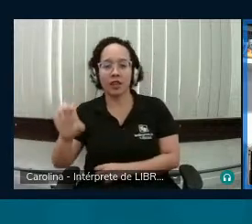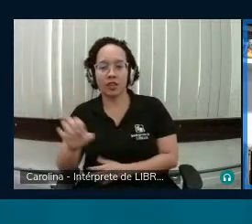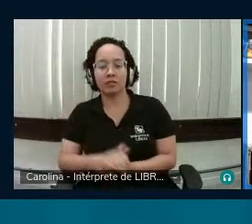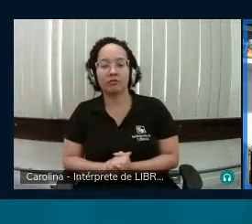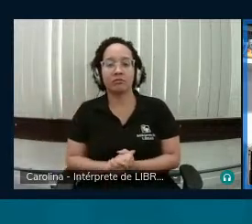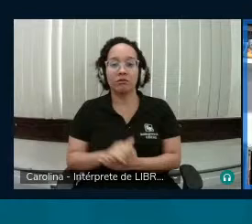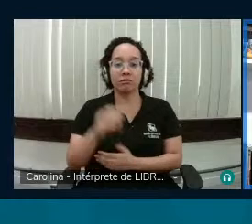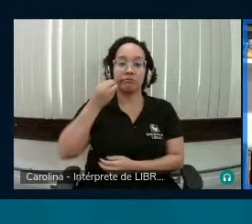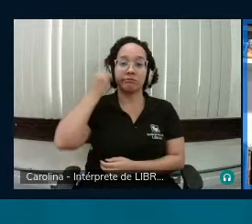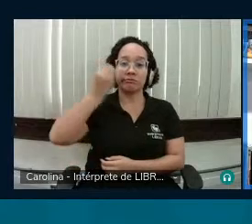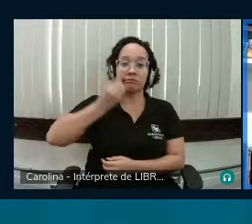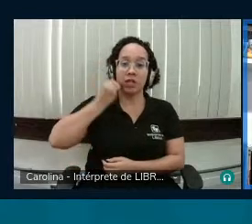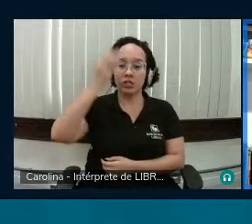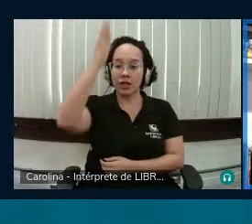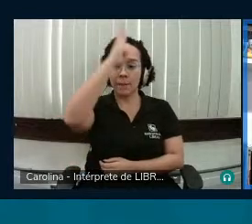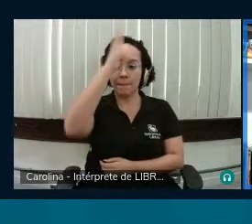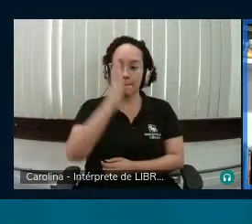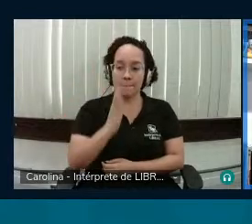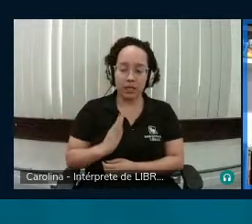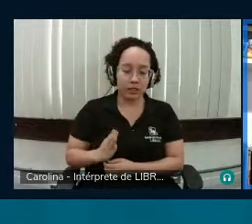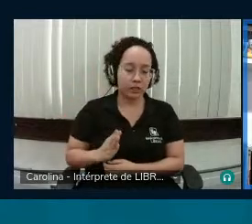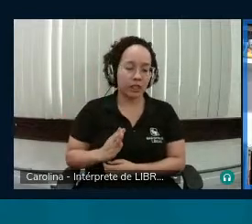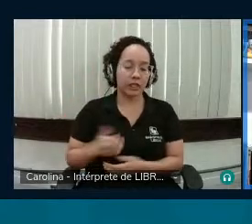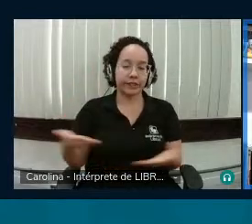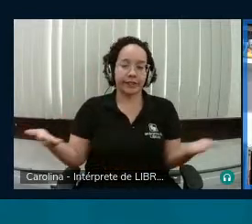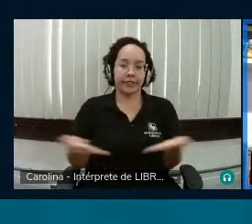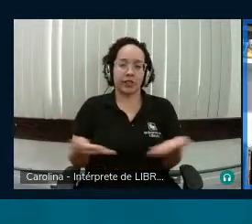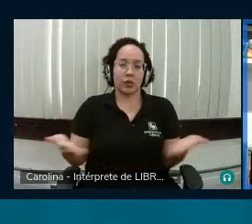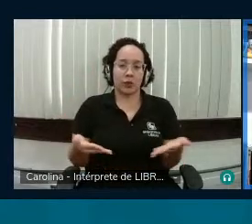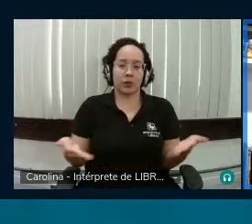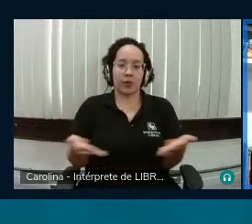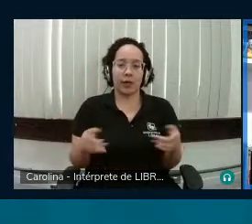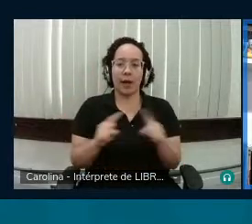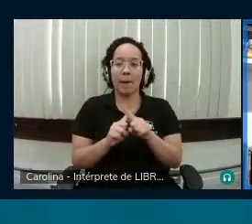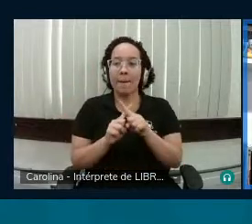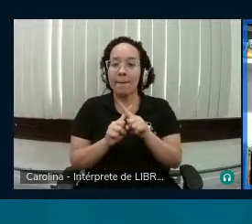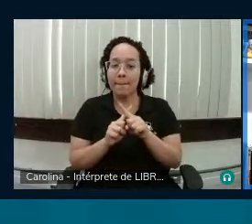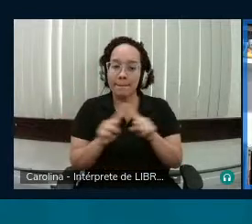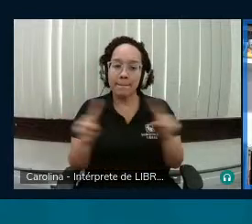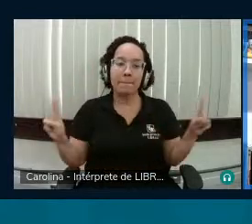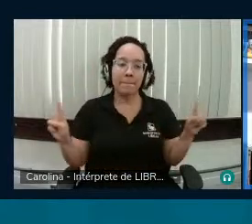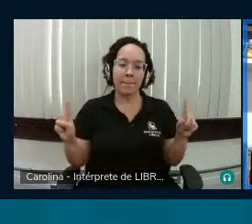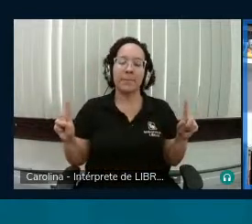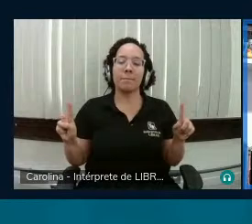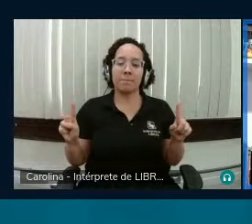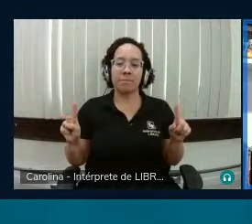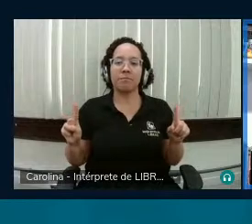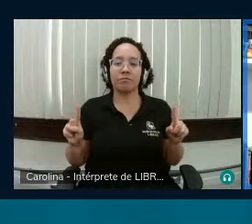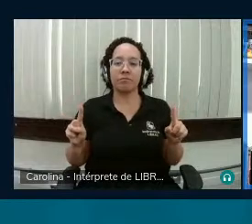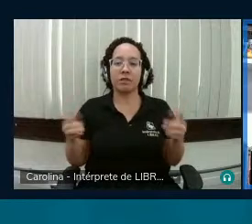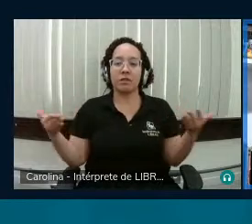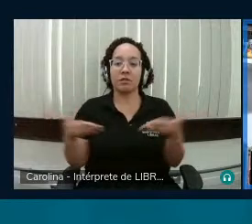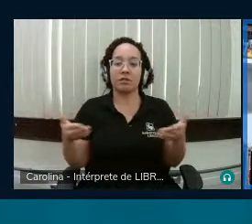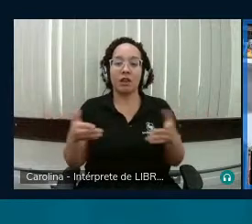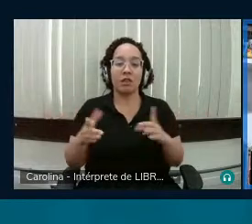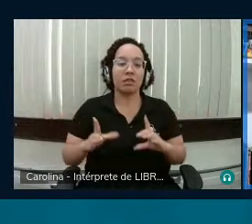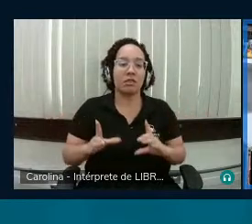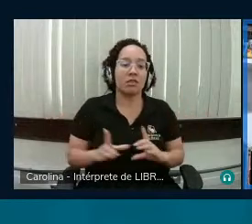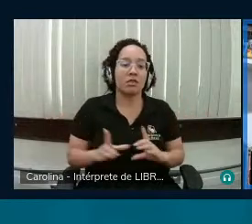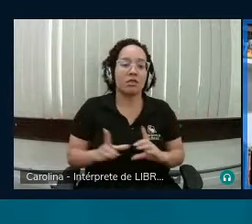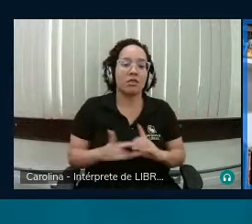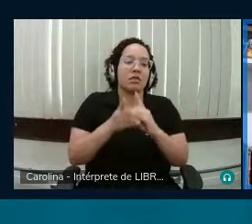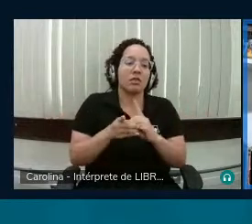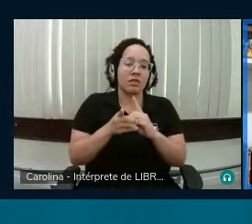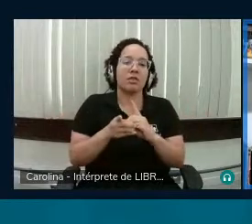a experimentar mais recentemente, mas que é um caminho para democratizar o acesso